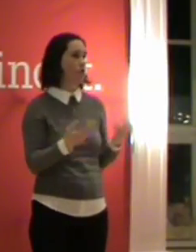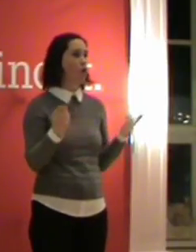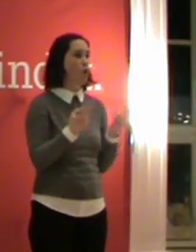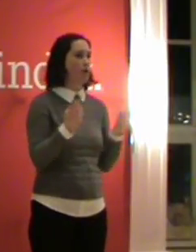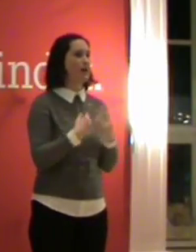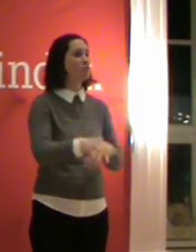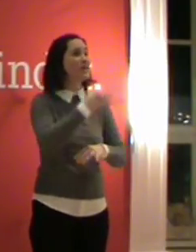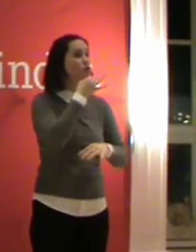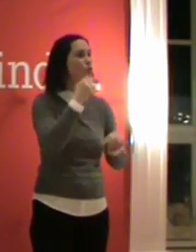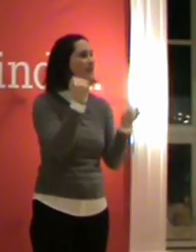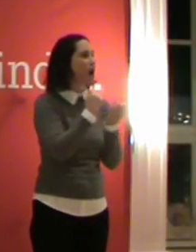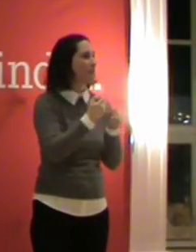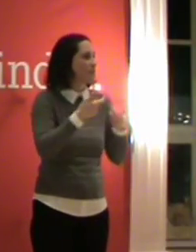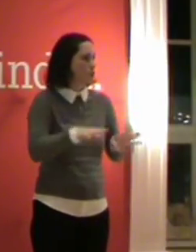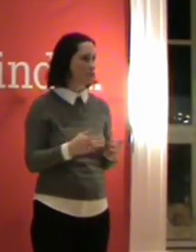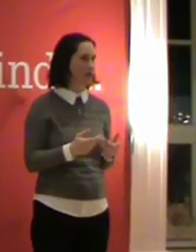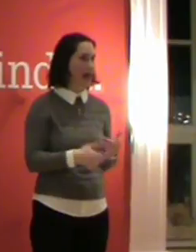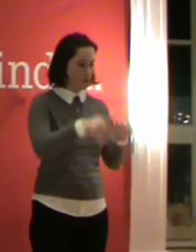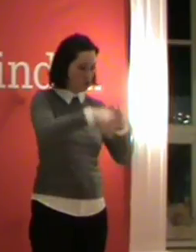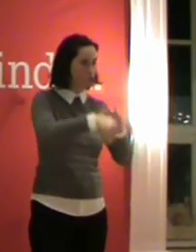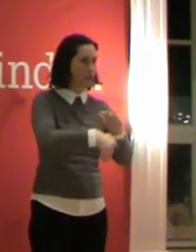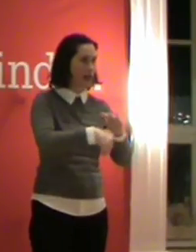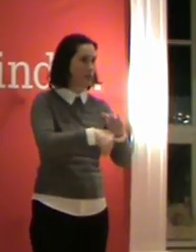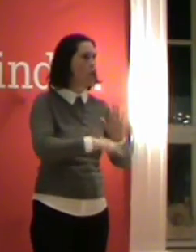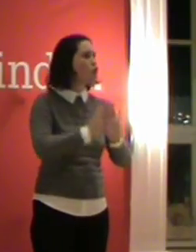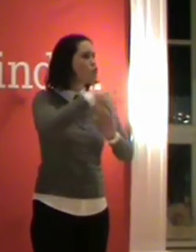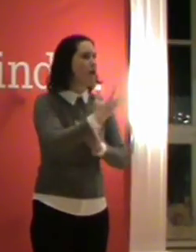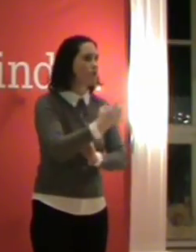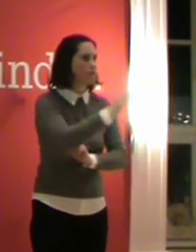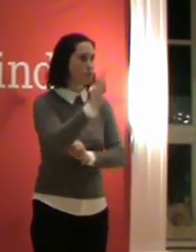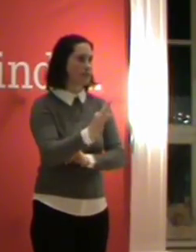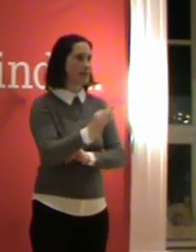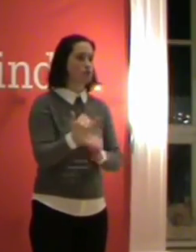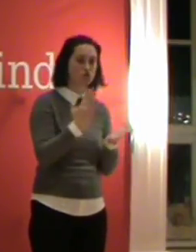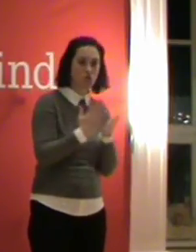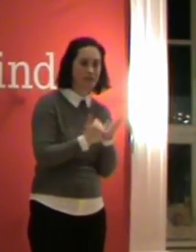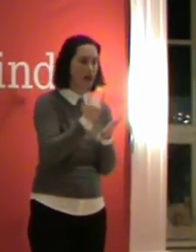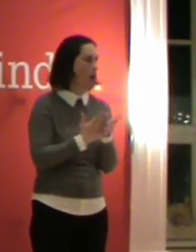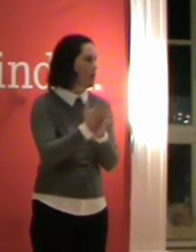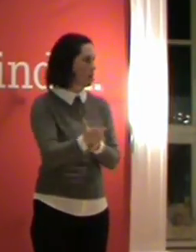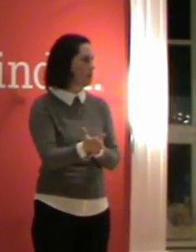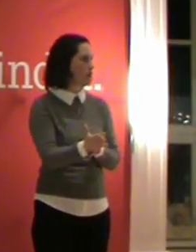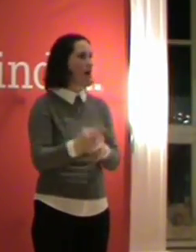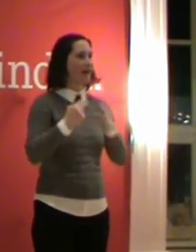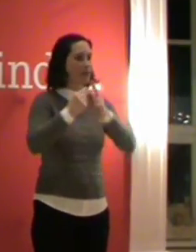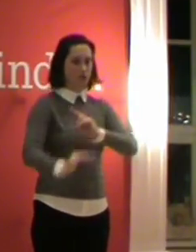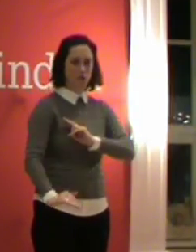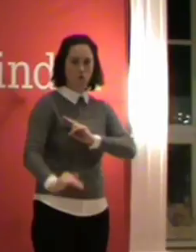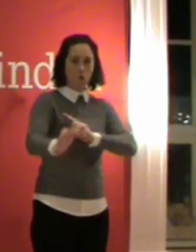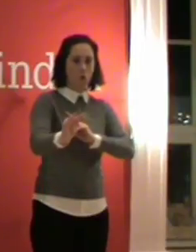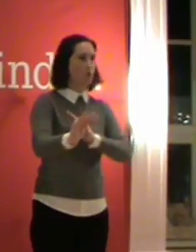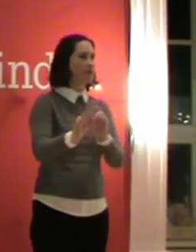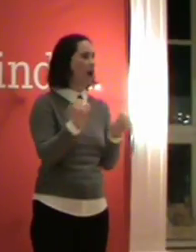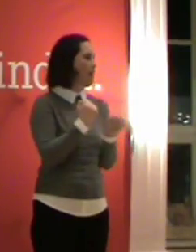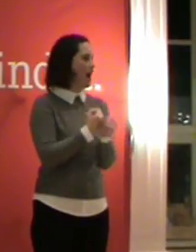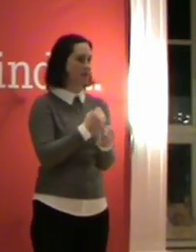die Jugendarbeitslosigkeit in den Südländern ist, über 50% und das seit mehreren Jahren, da wird eine Generation groß, die nie in Arbeit